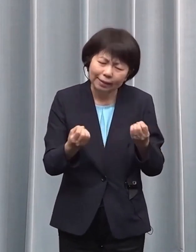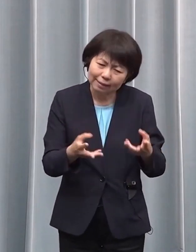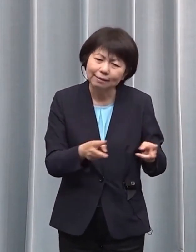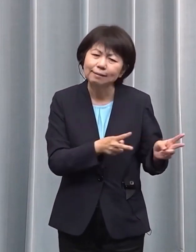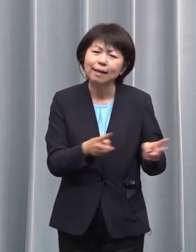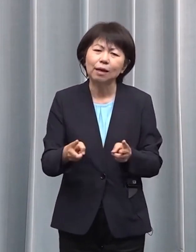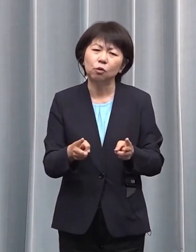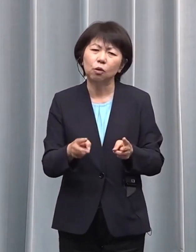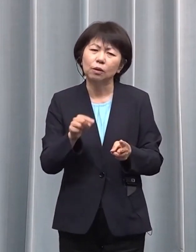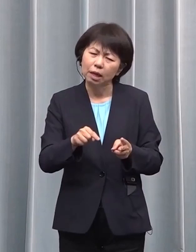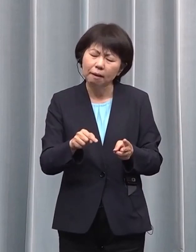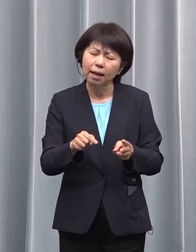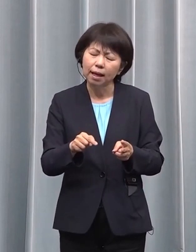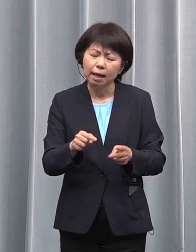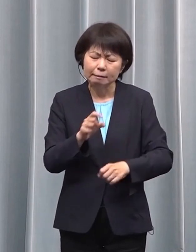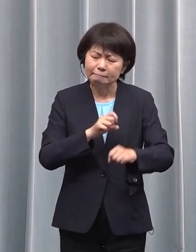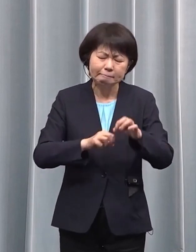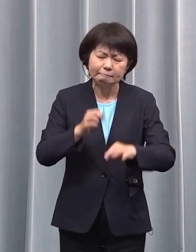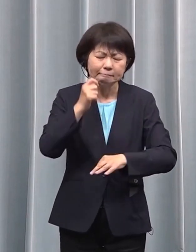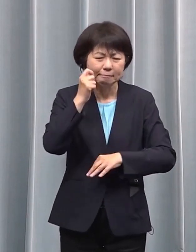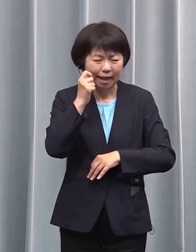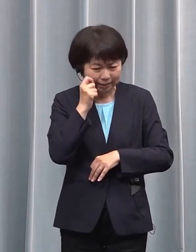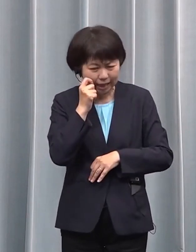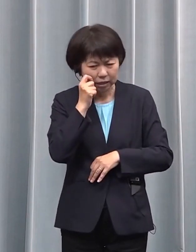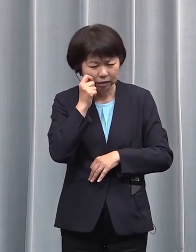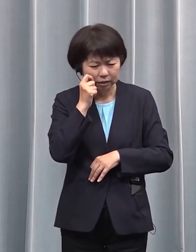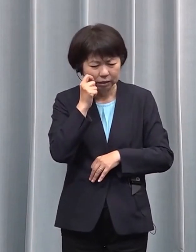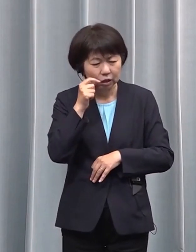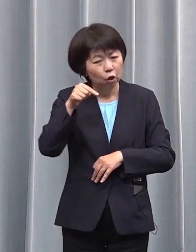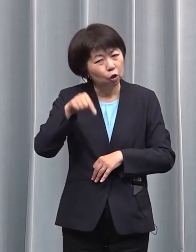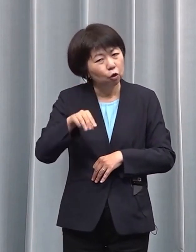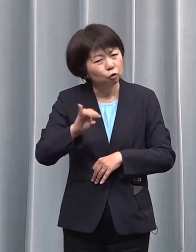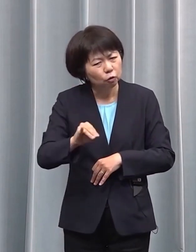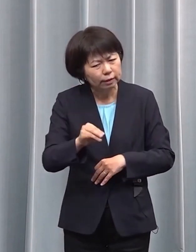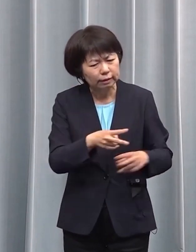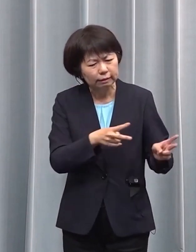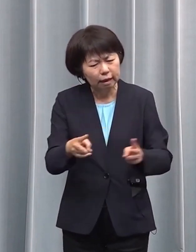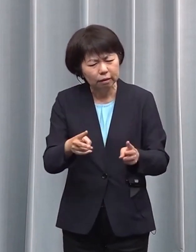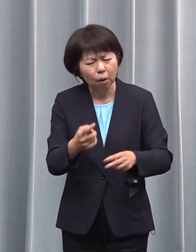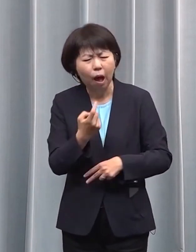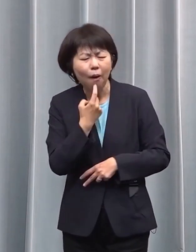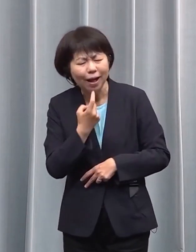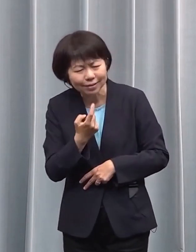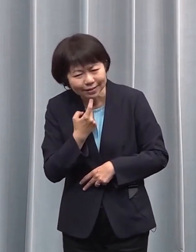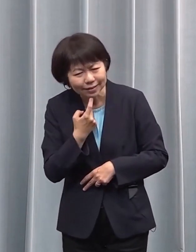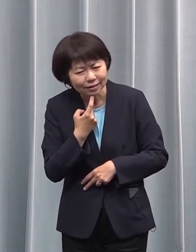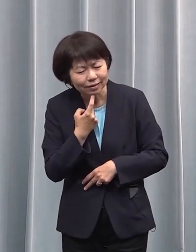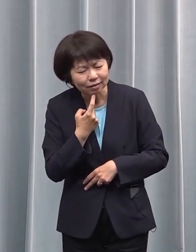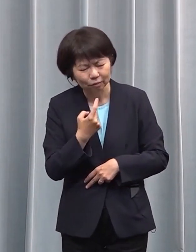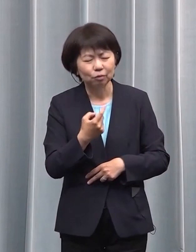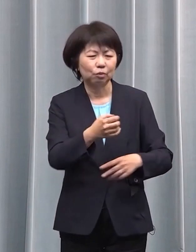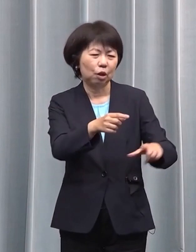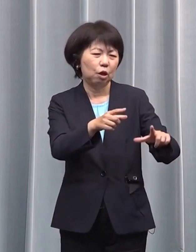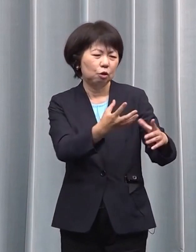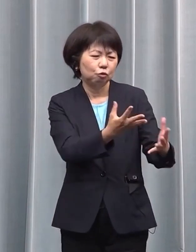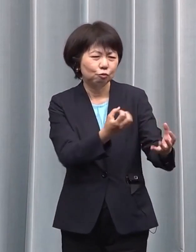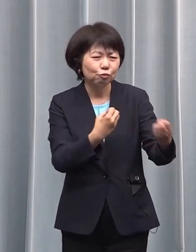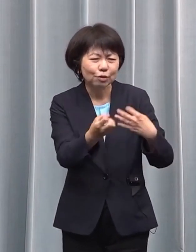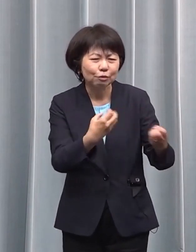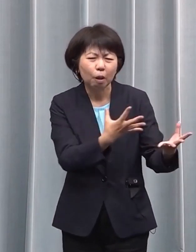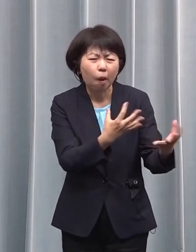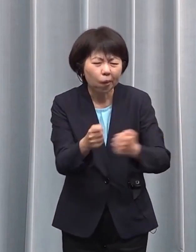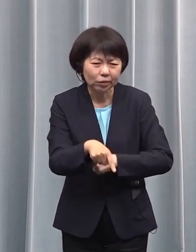まうと非常にこの措置制度にも疑問視してるんですね。でかなりあの入管庁の都合のいいものだなと思う